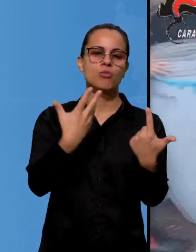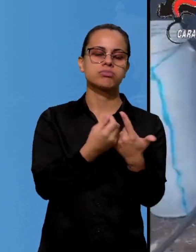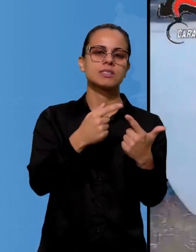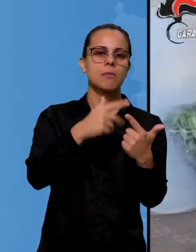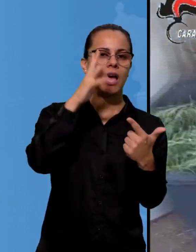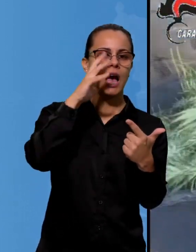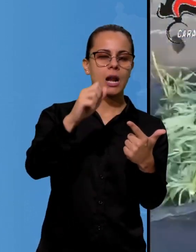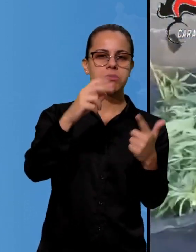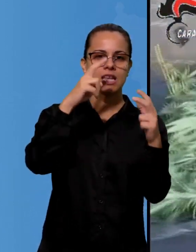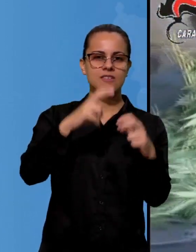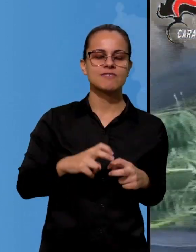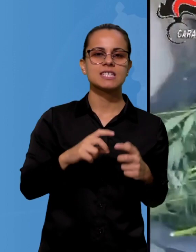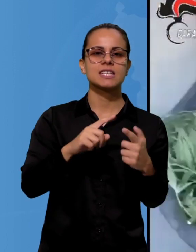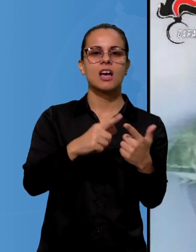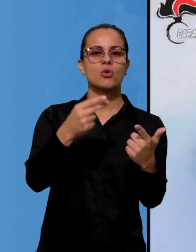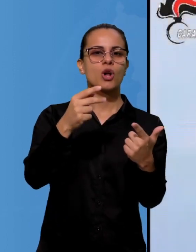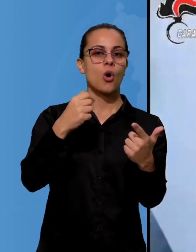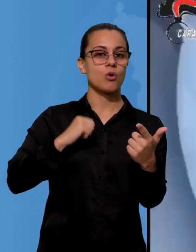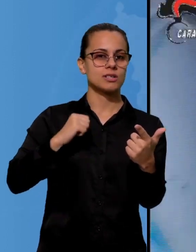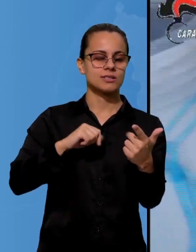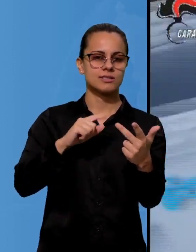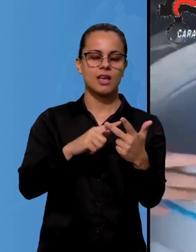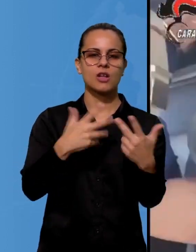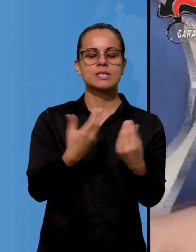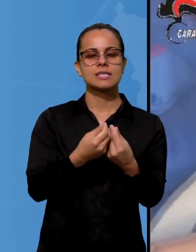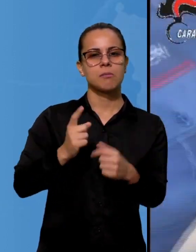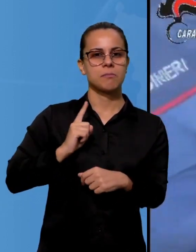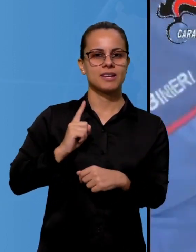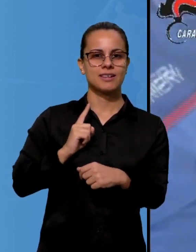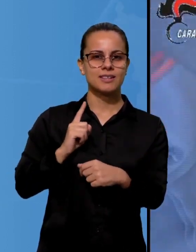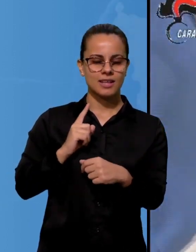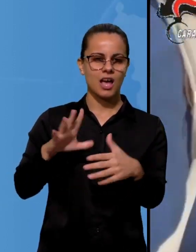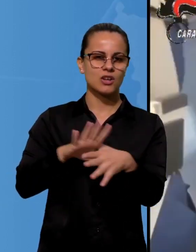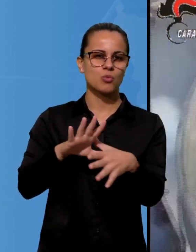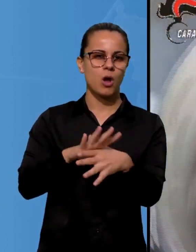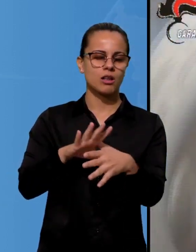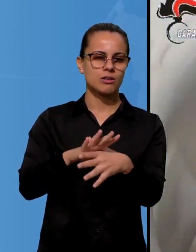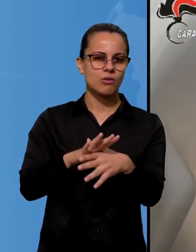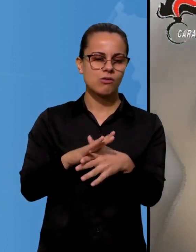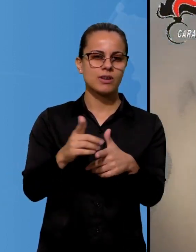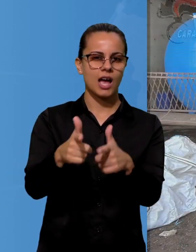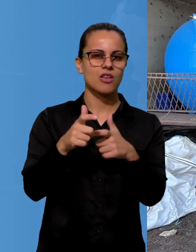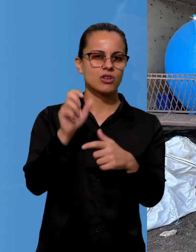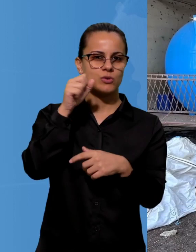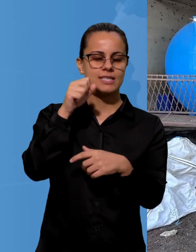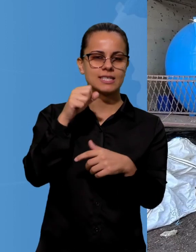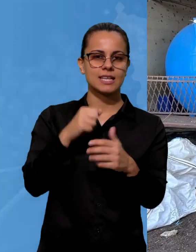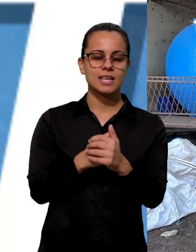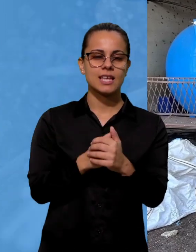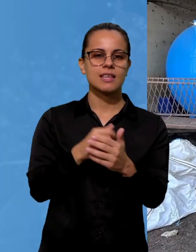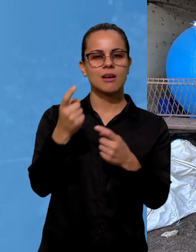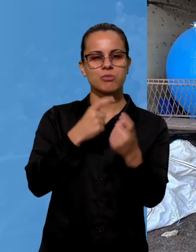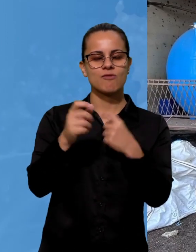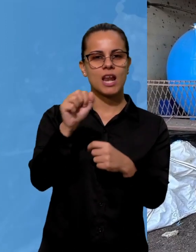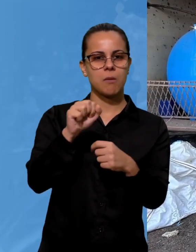investigativo del reparto operativo di Oristano, in stretta sinergia e collaborazione con lo squadrone riportato Cacciatori di Sardegna di Abbasanta.